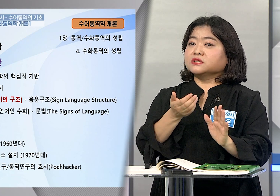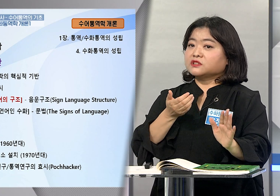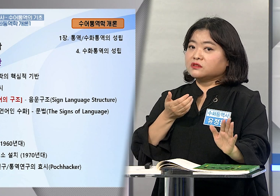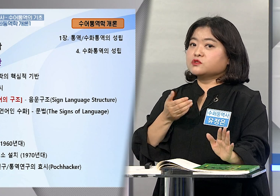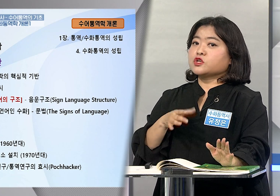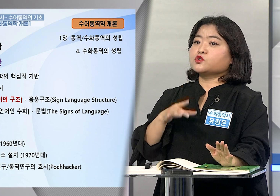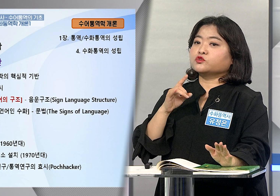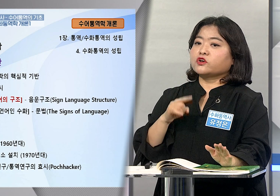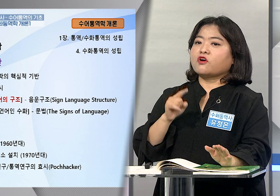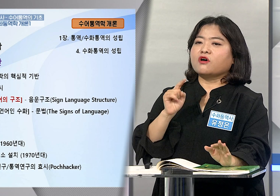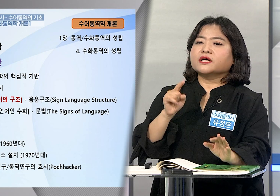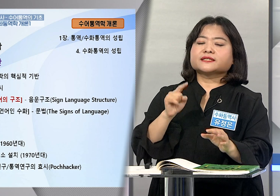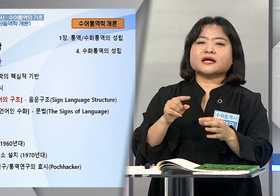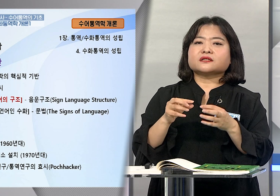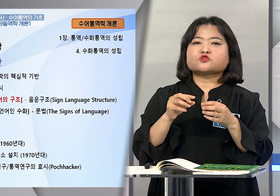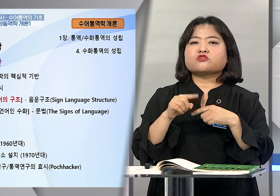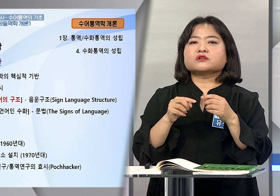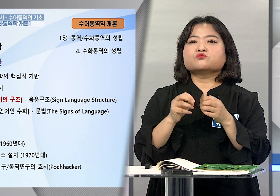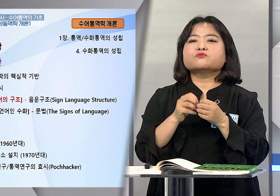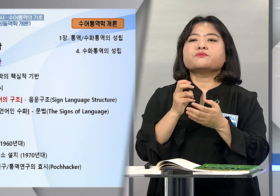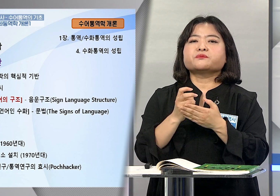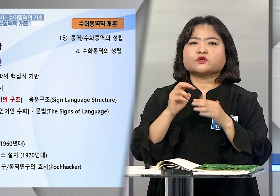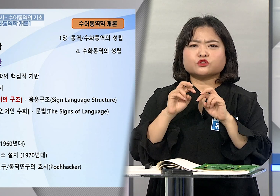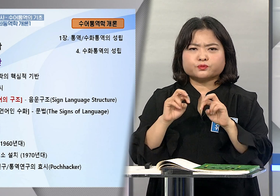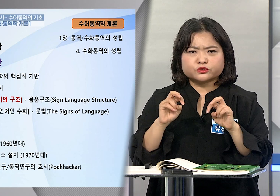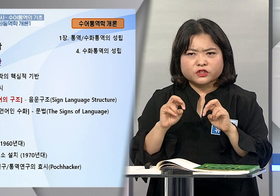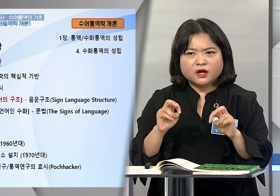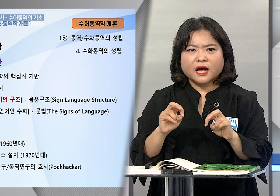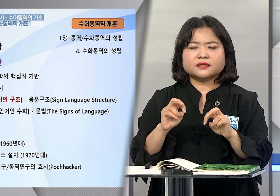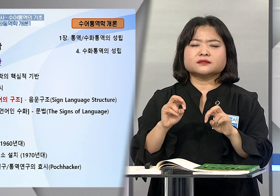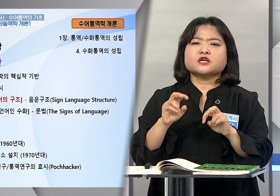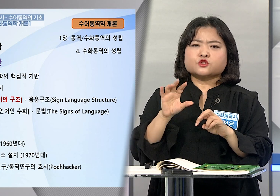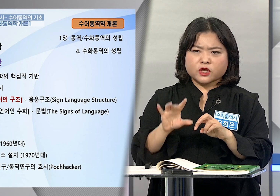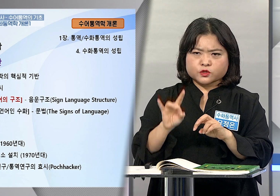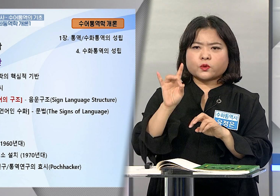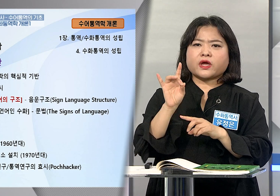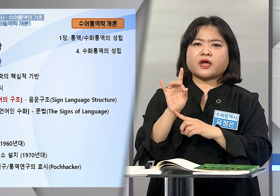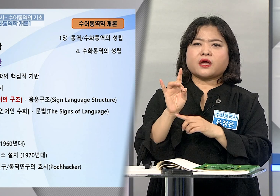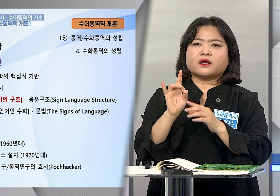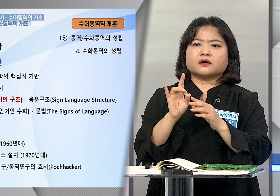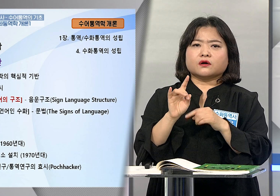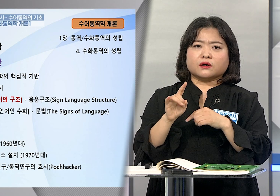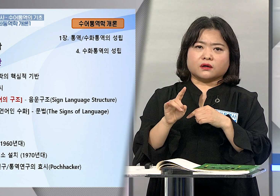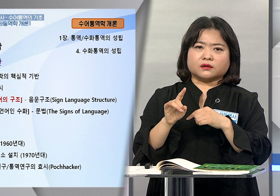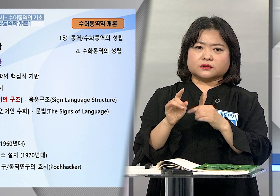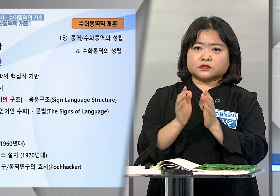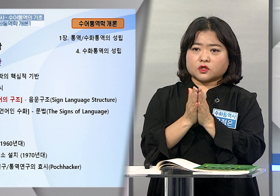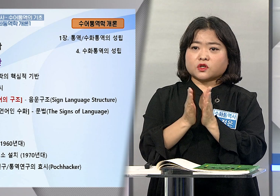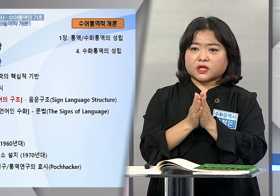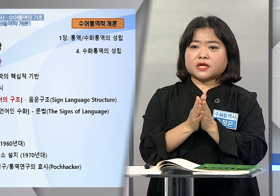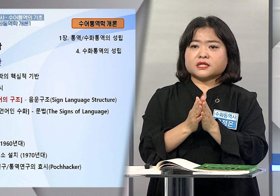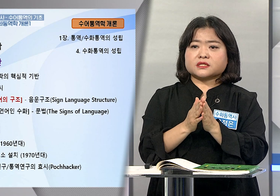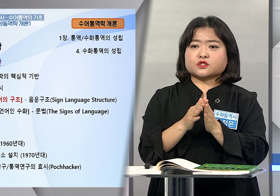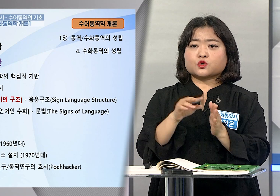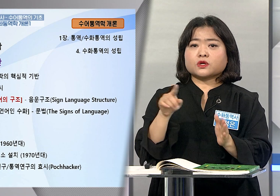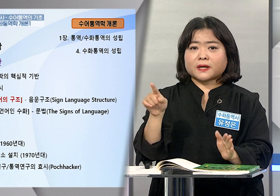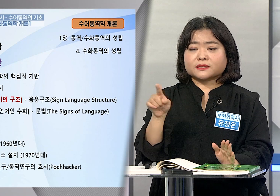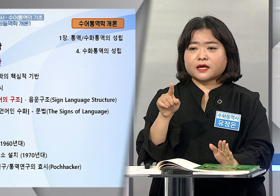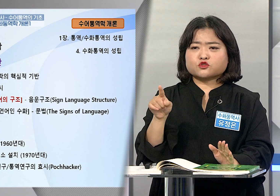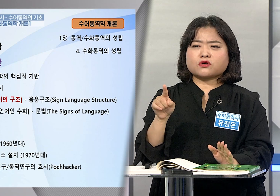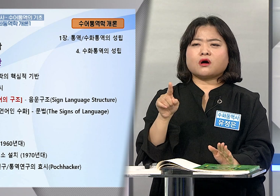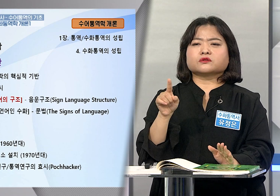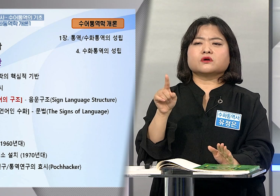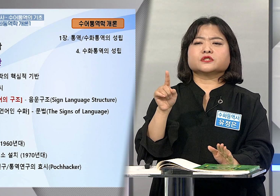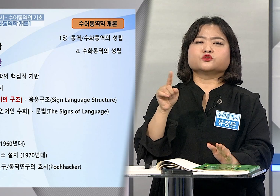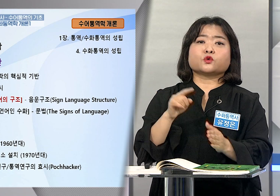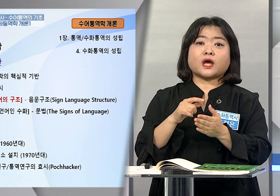오히려 그전 최초고요. 그게 아니라 수어를 문법적으로 분석한 최초의 서적이 이제 스토키